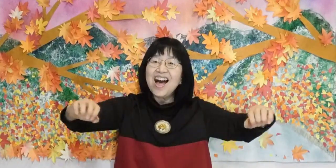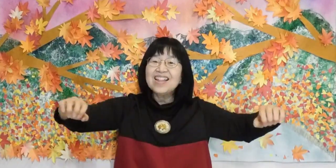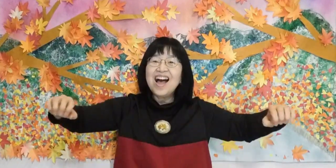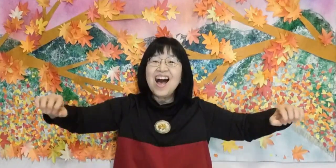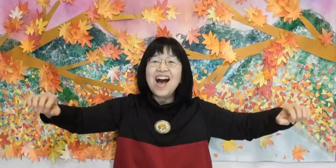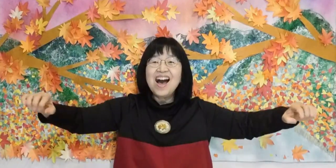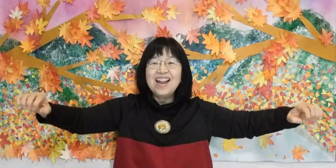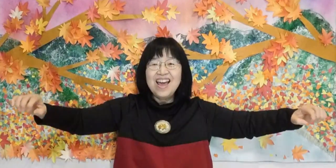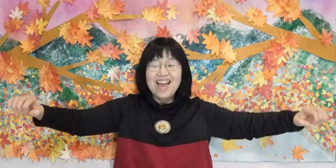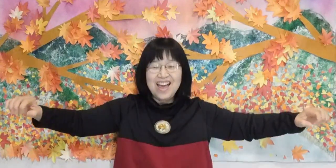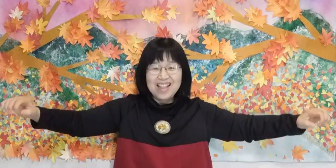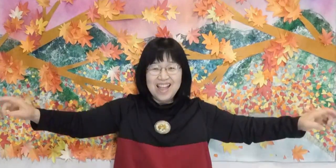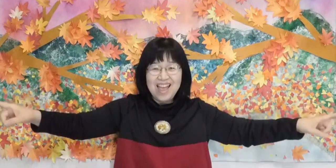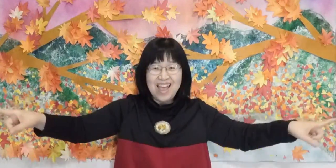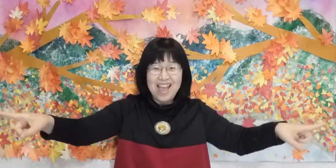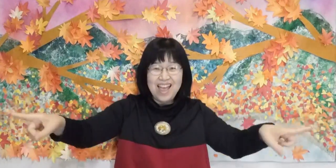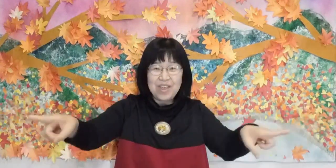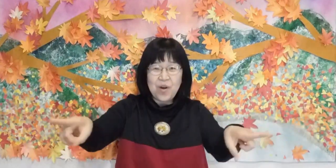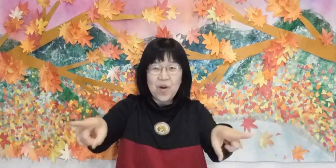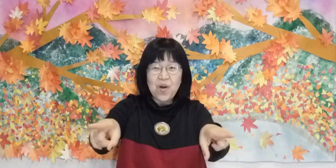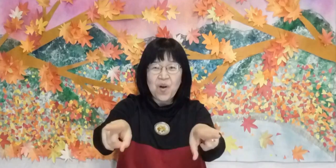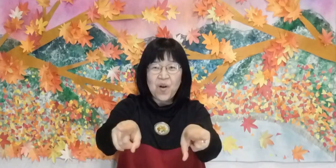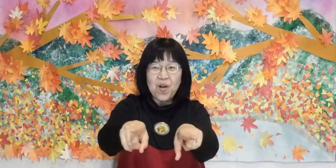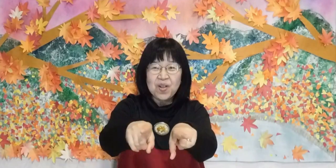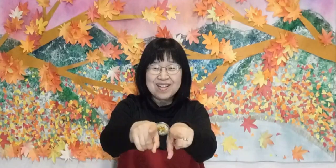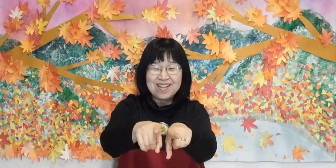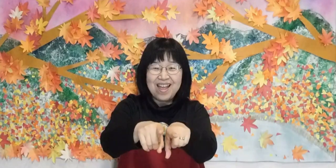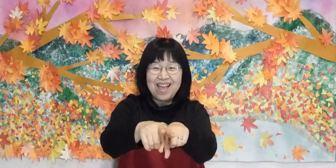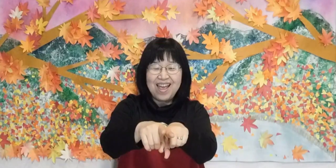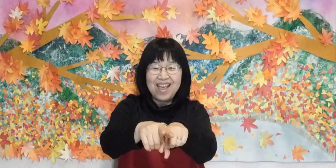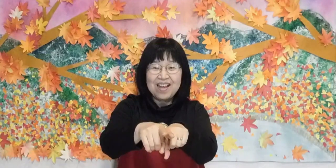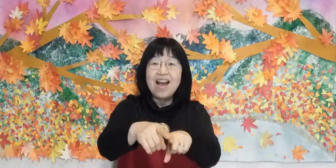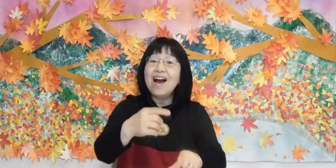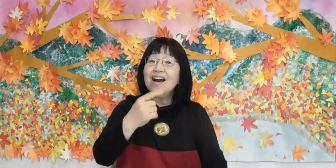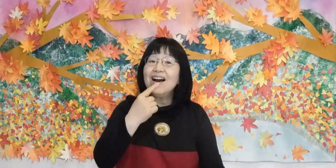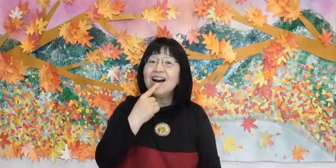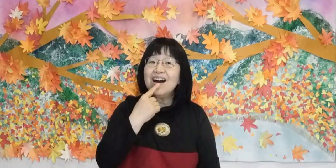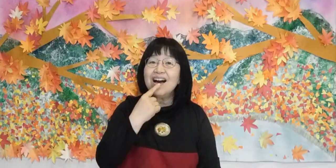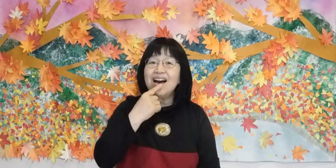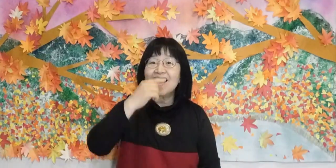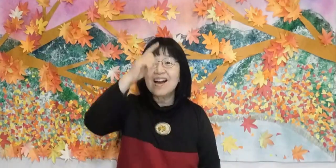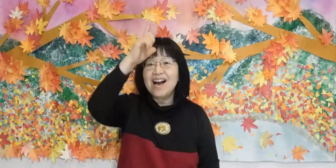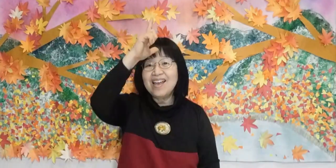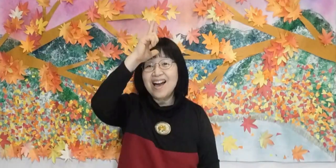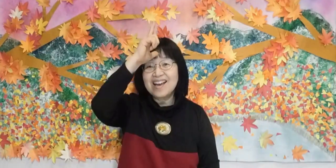離れて寄って赤や